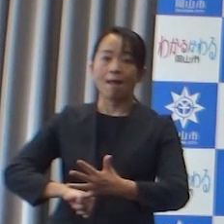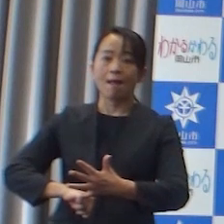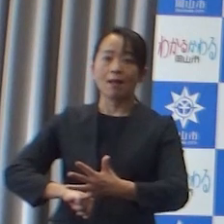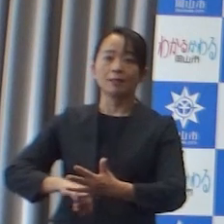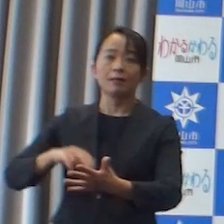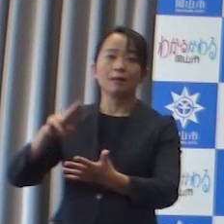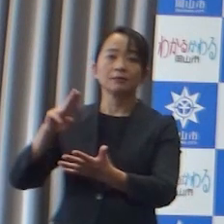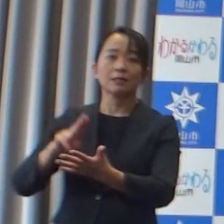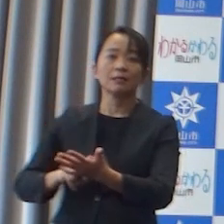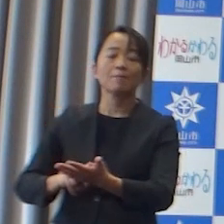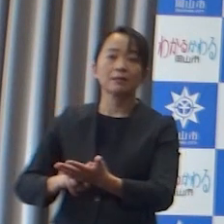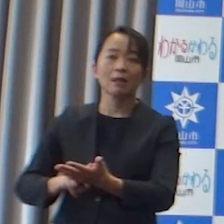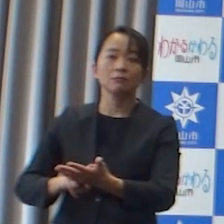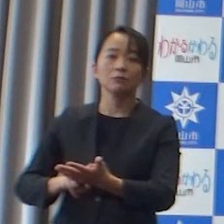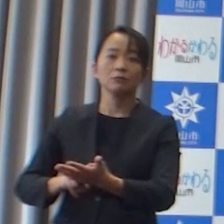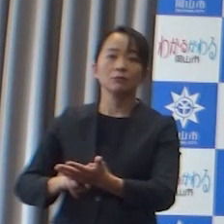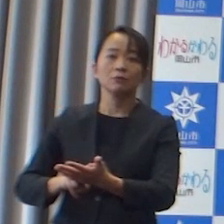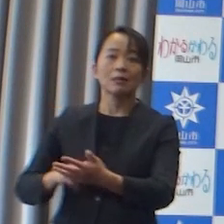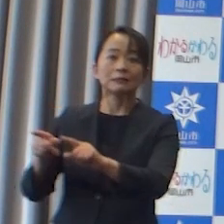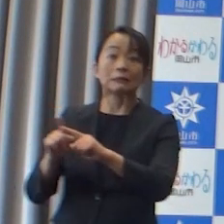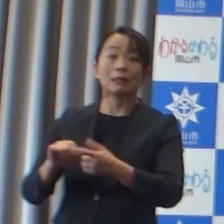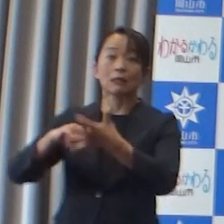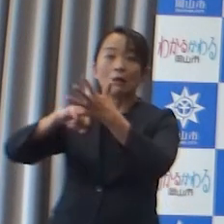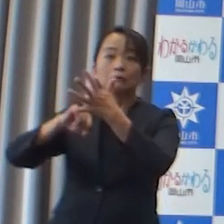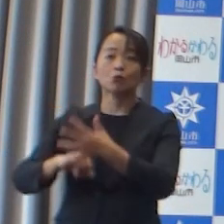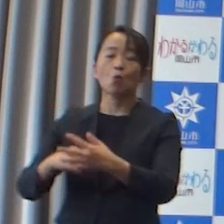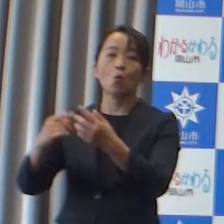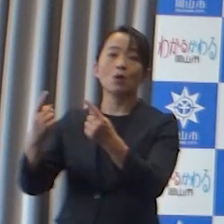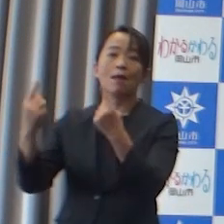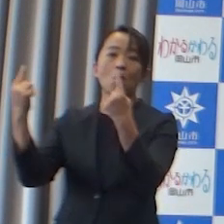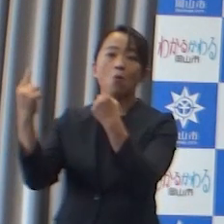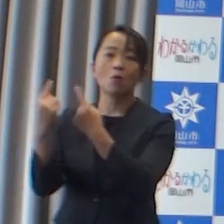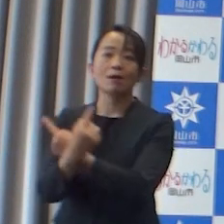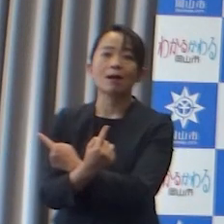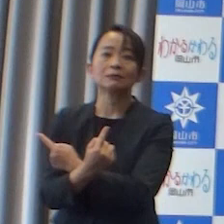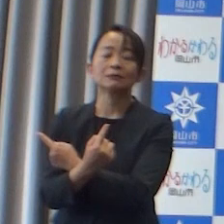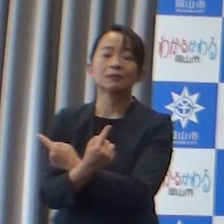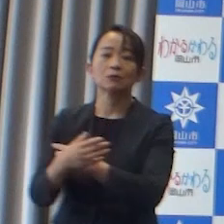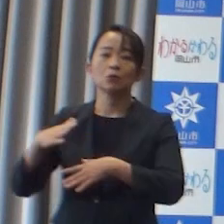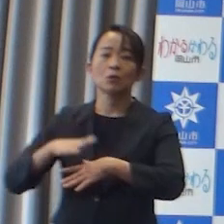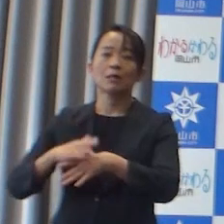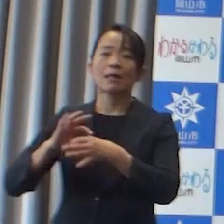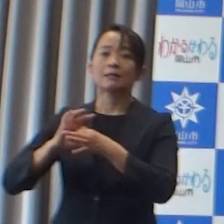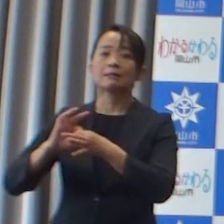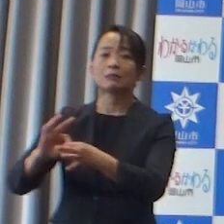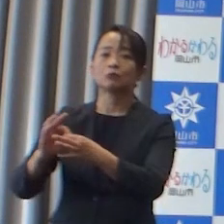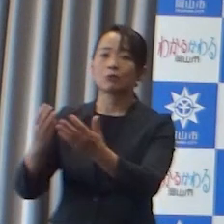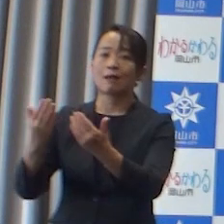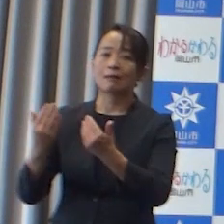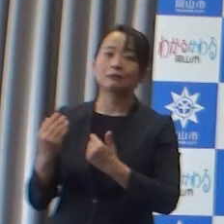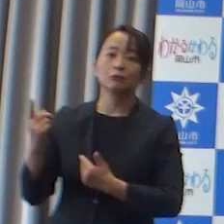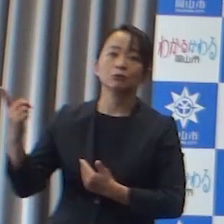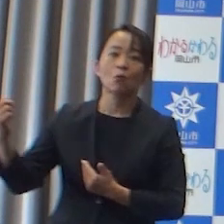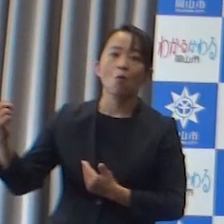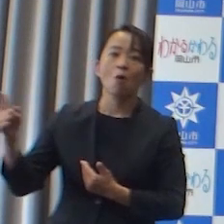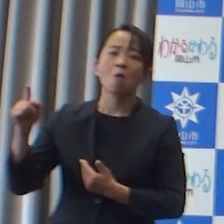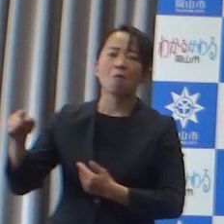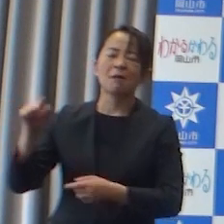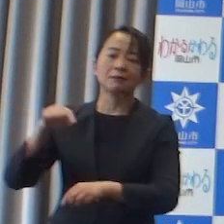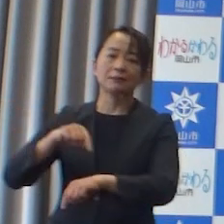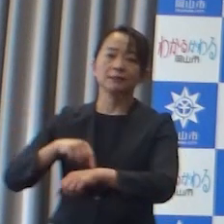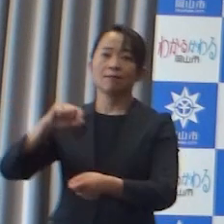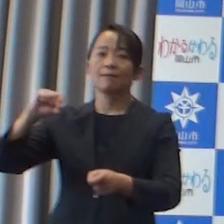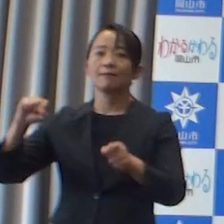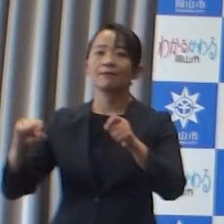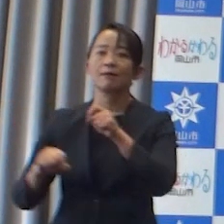したがって、条例改正をしていくっていう手続きを必要とする場合はある程度やはり時間がかかるっていうのが一点